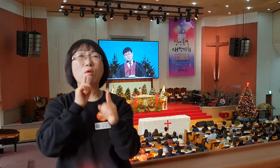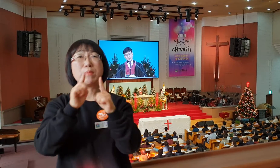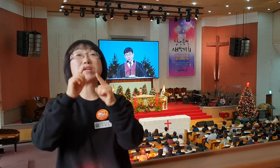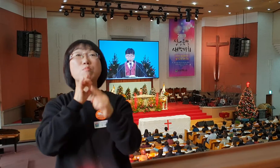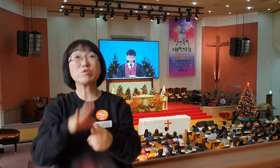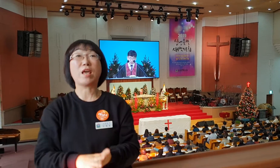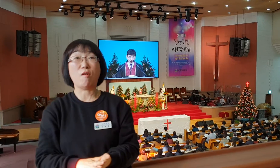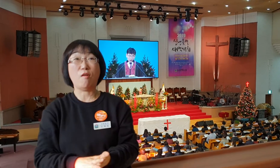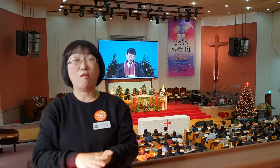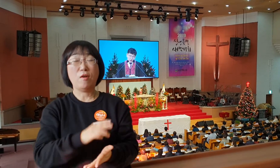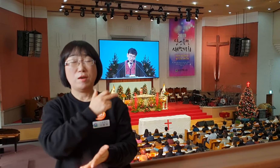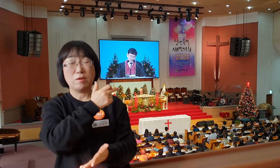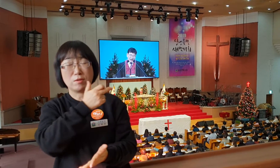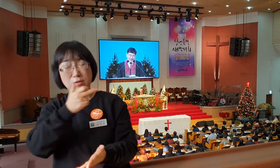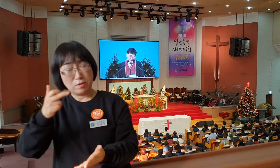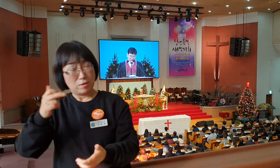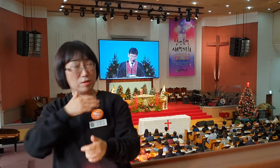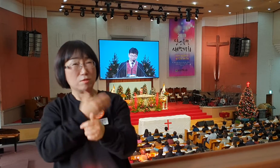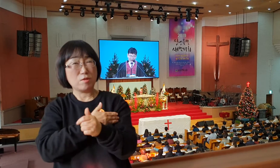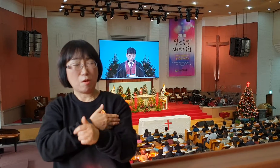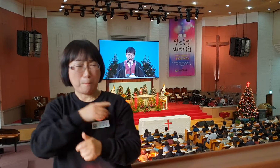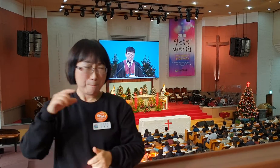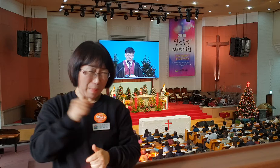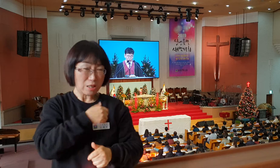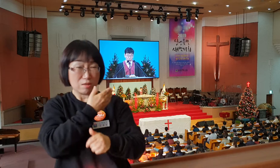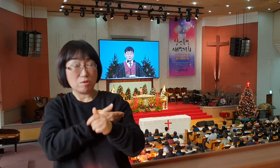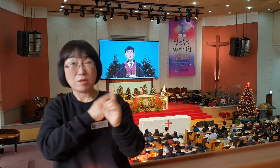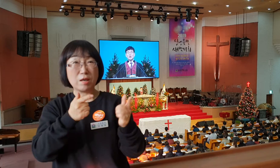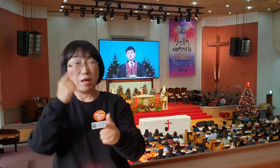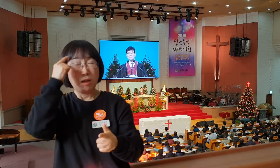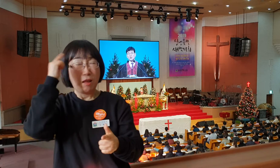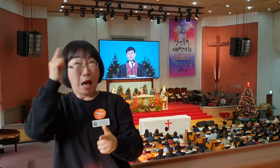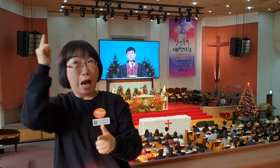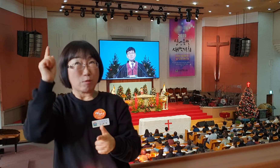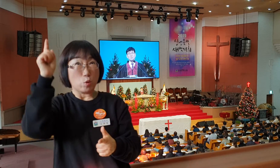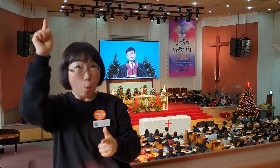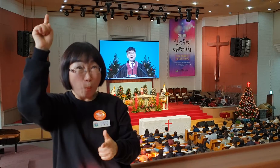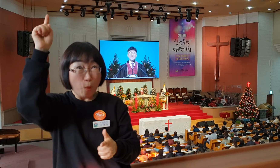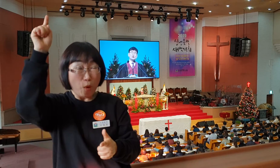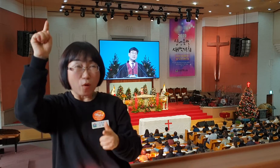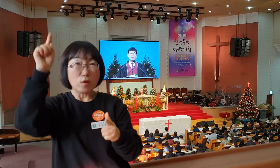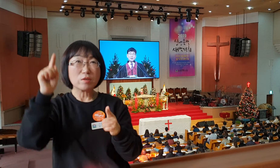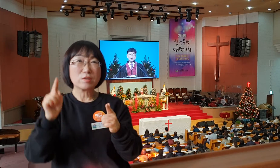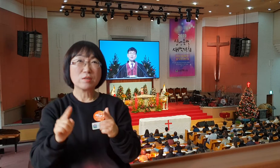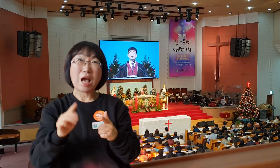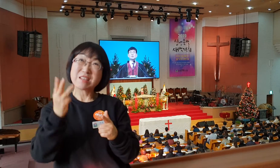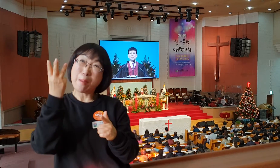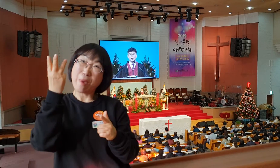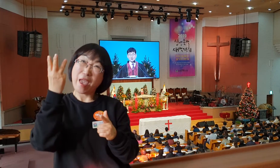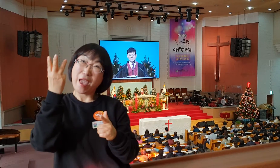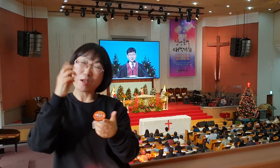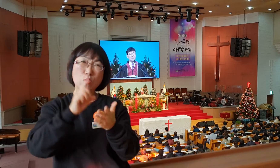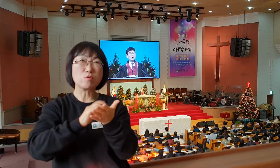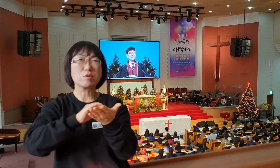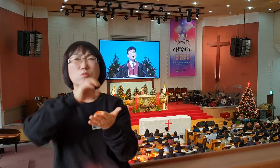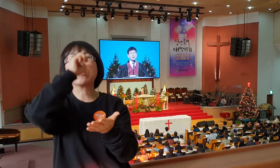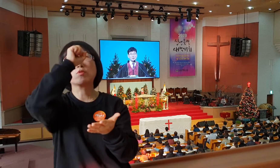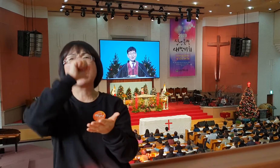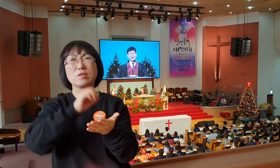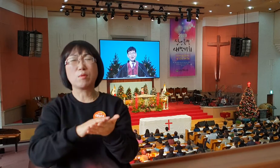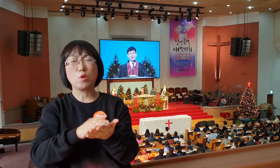큰 능력 달리기 능력 아니면 IQ 좀 높게 했으면 좋겠어요 IQ 300 쯤 됐으면 좋겠죠 그거